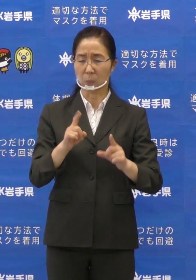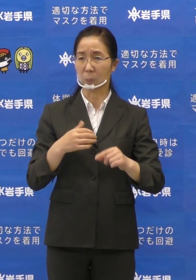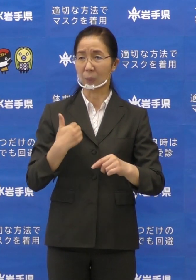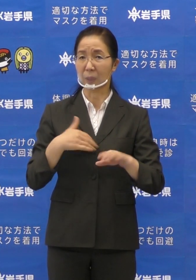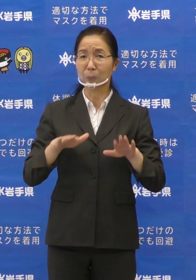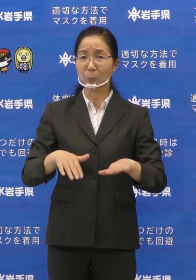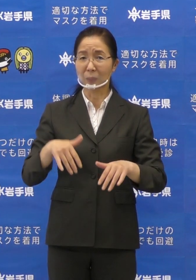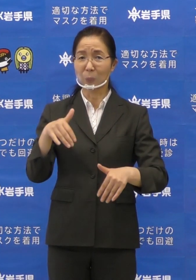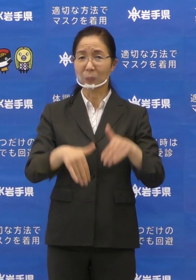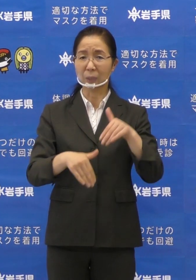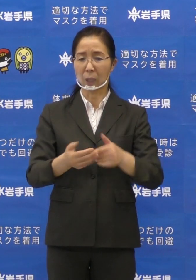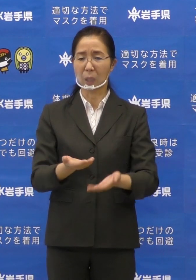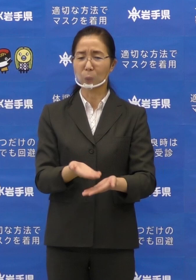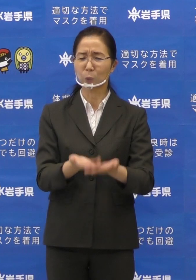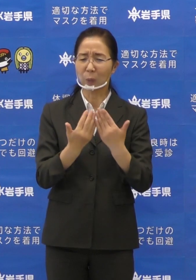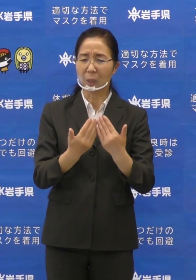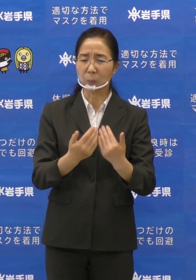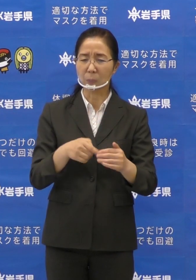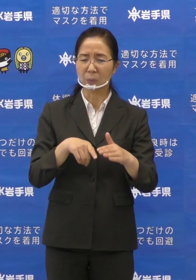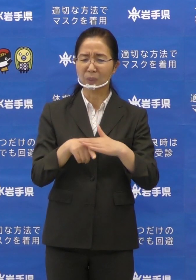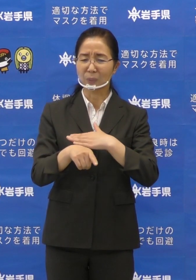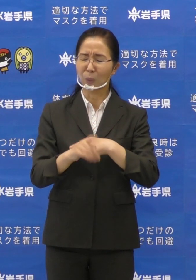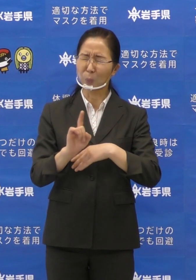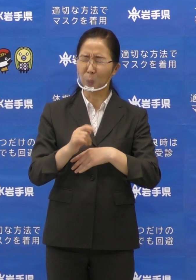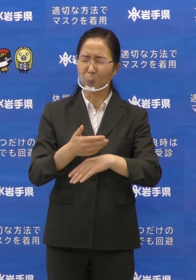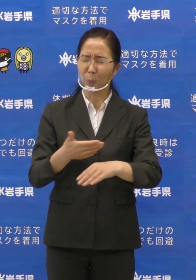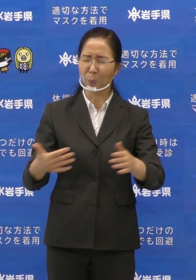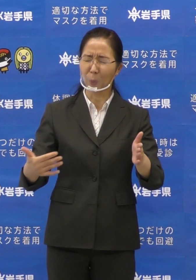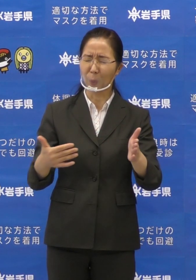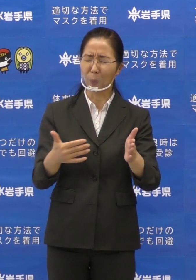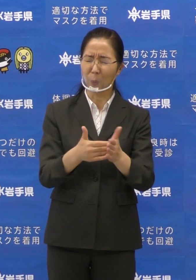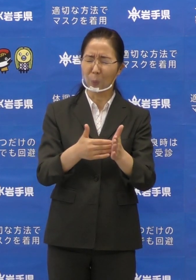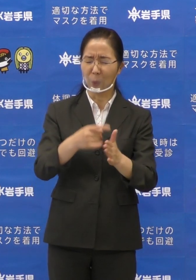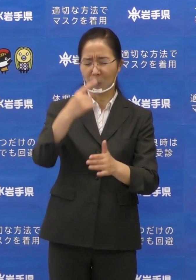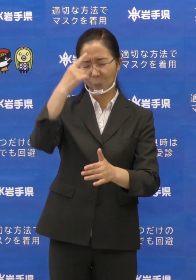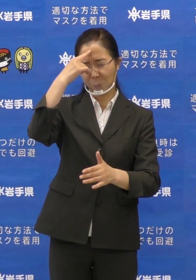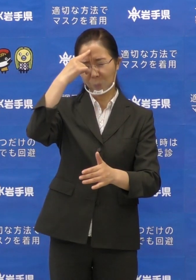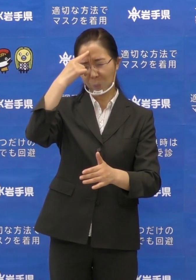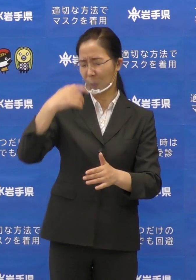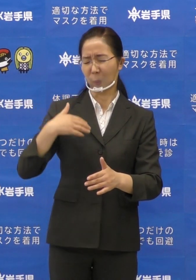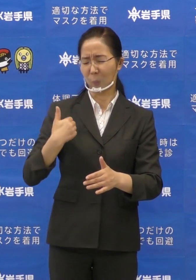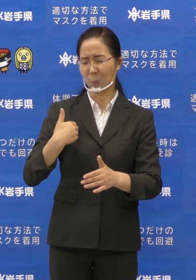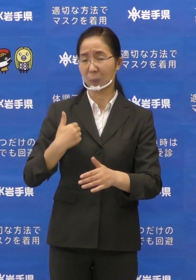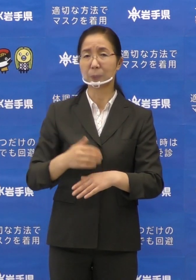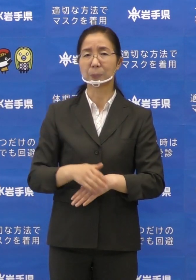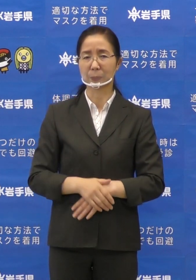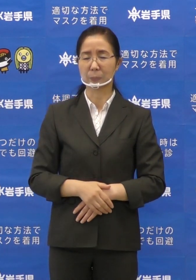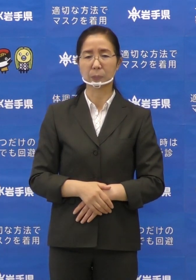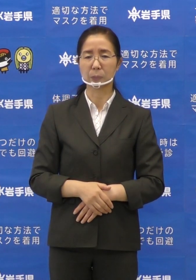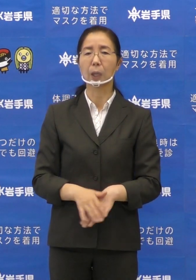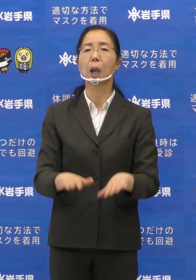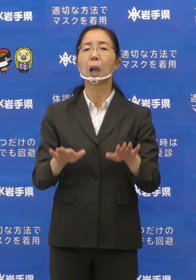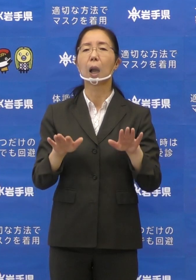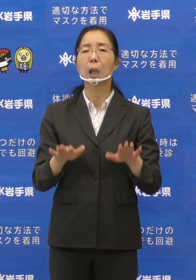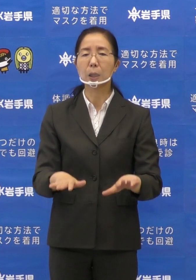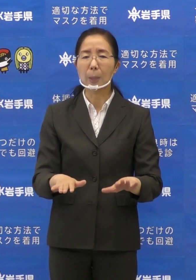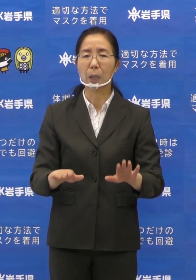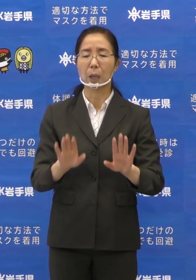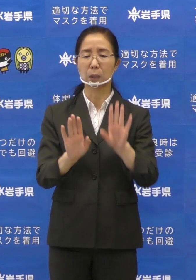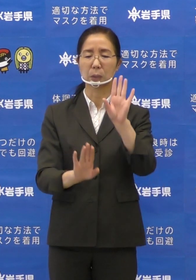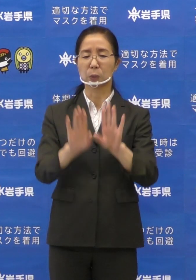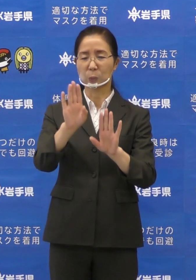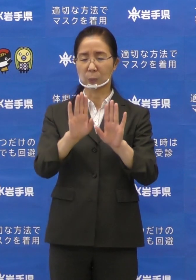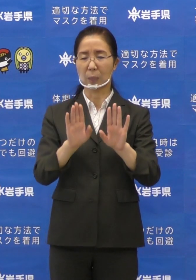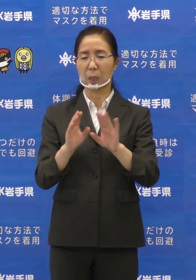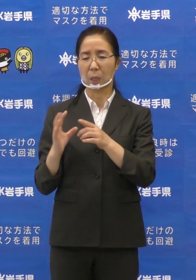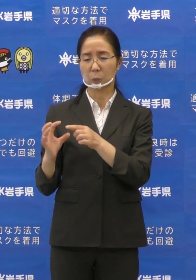今回の選挙の場合その救われるっていうのが どういうことになるのかちょっとよく分からなかった。 それも今起きている現実が最後までいけば分かります